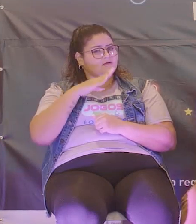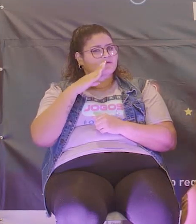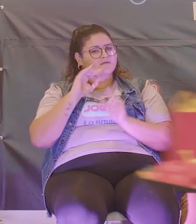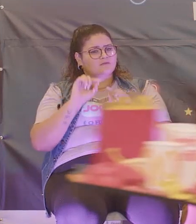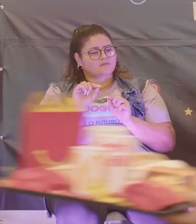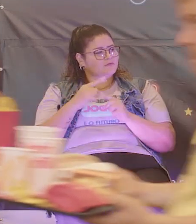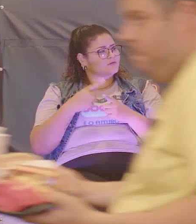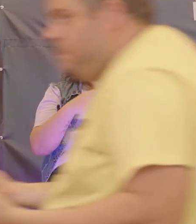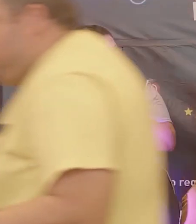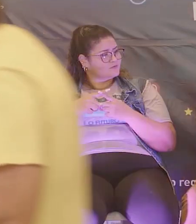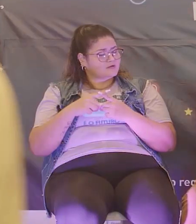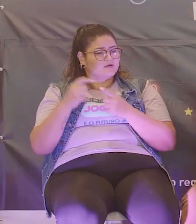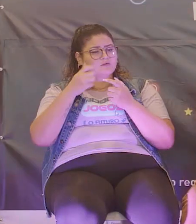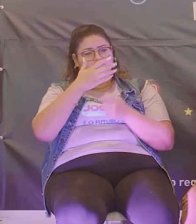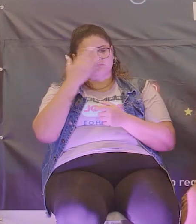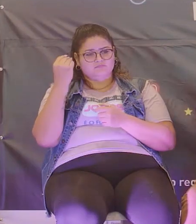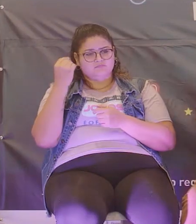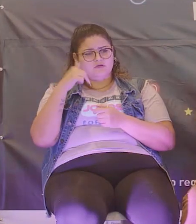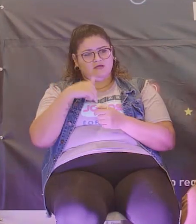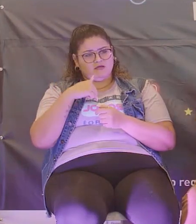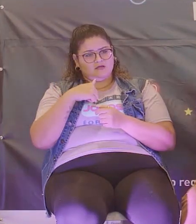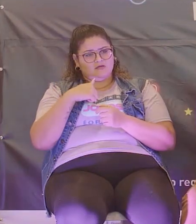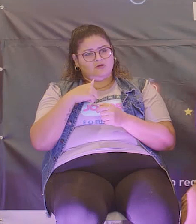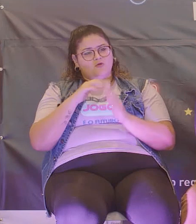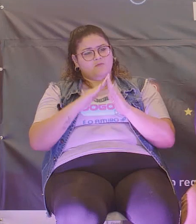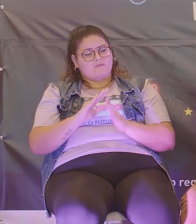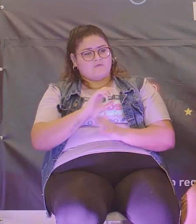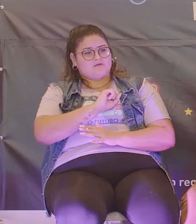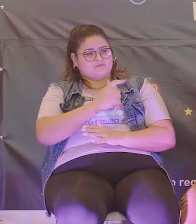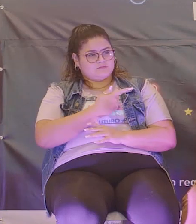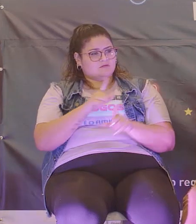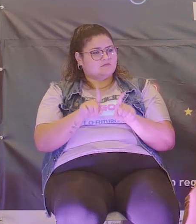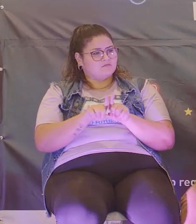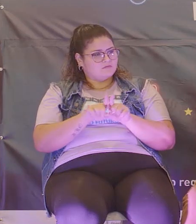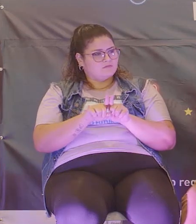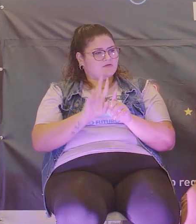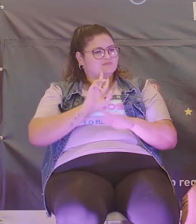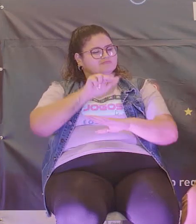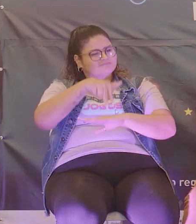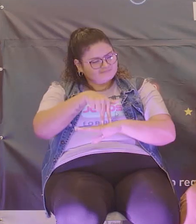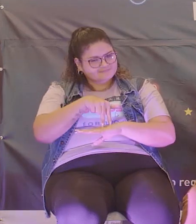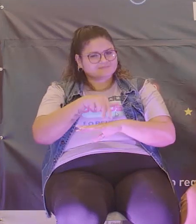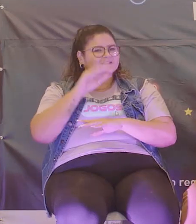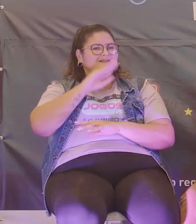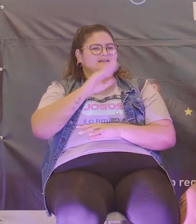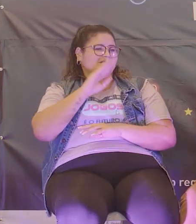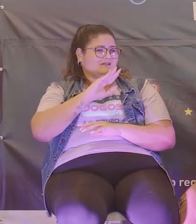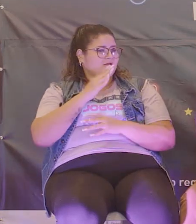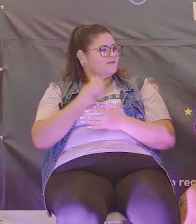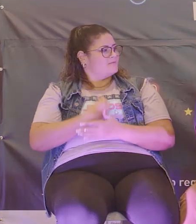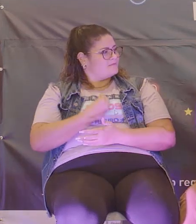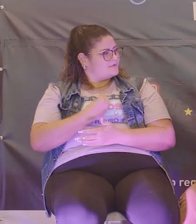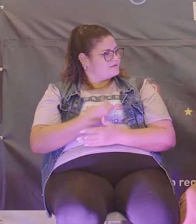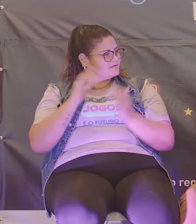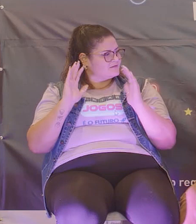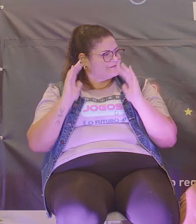acabei não falando, né? Mas como eu sou daqui de São Gonçalo também, é muito legal ver aqui, sabe? É legal você participar de eventos no Rio, é legal